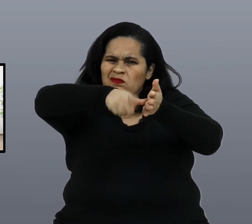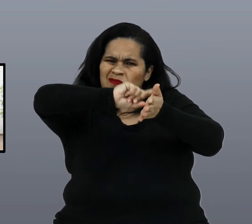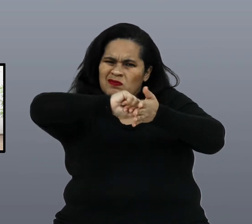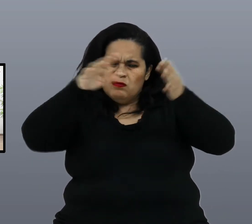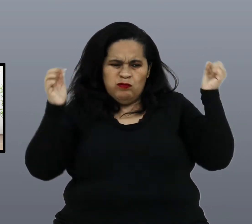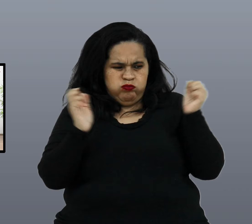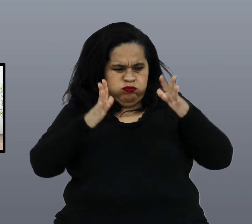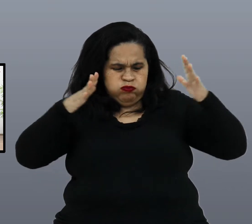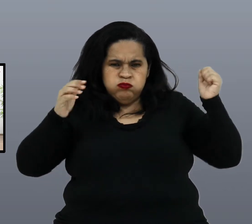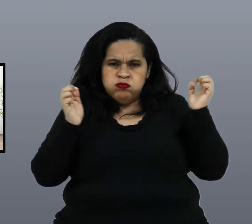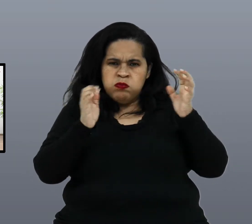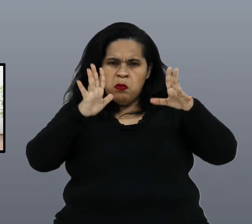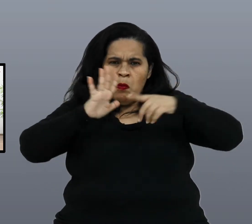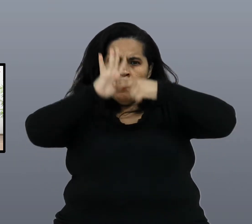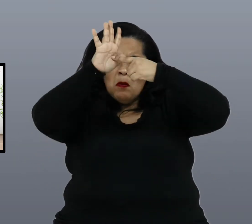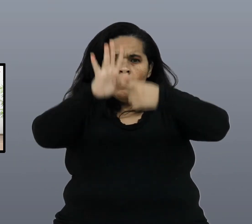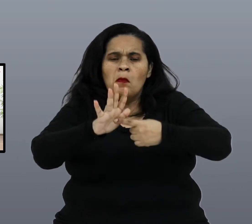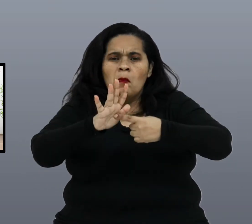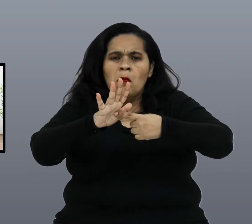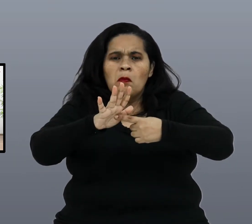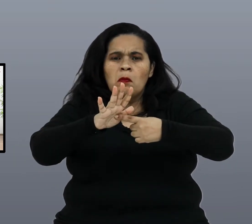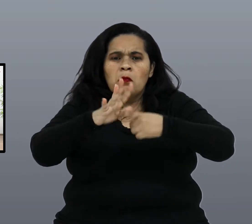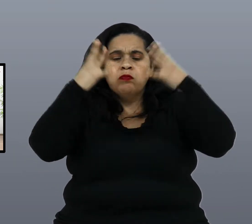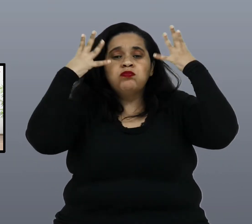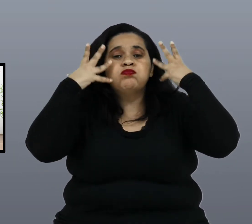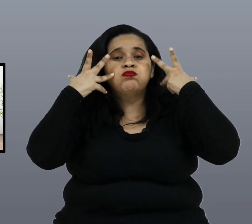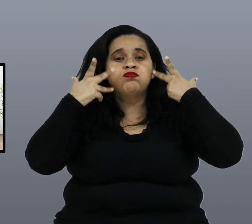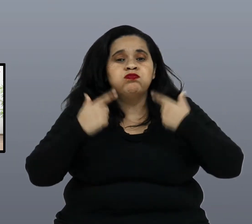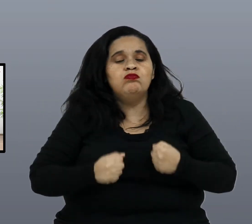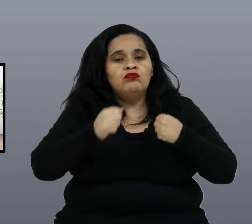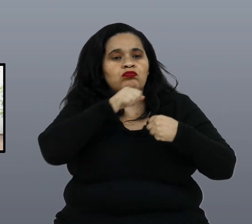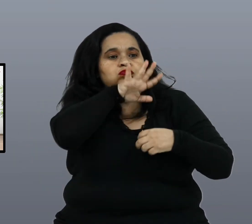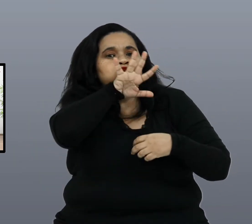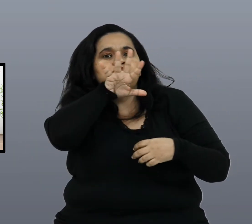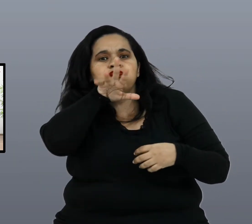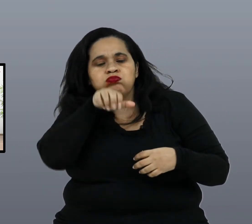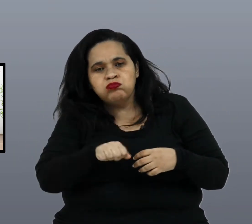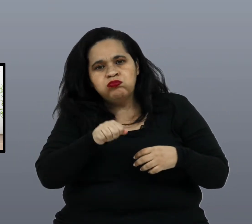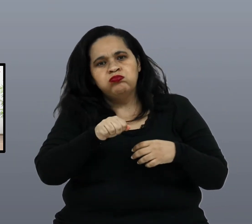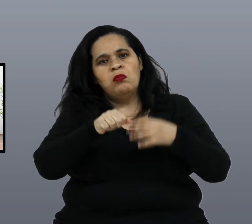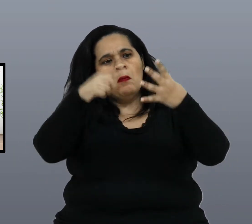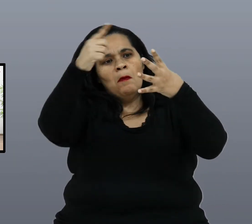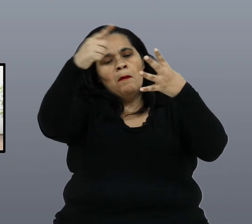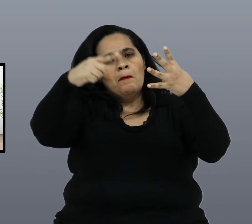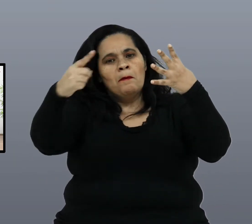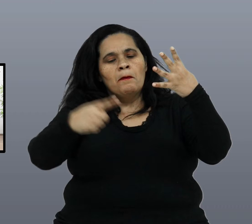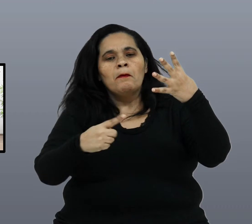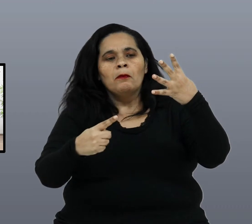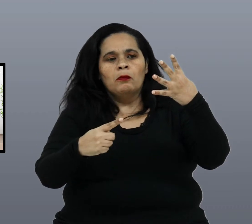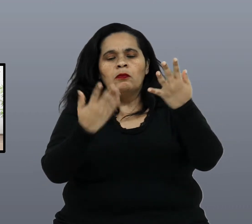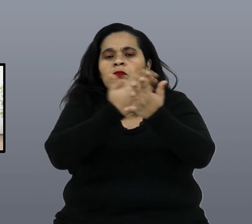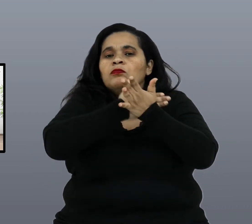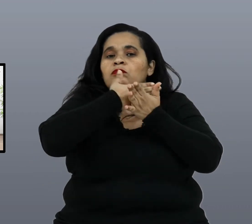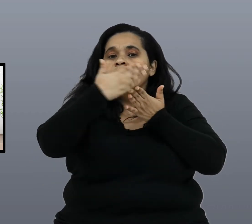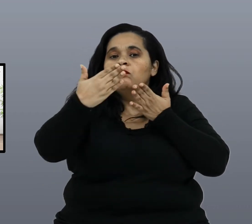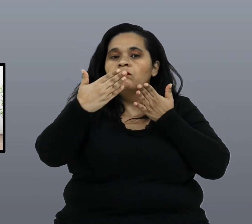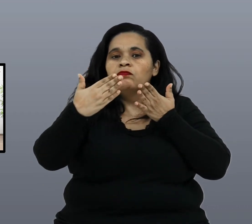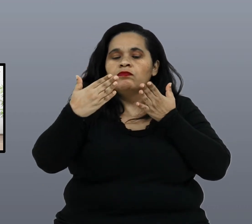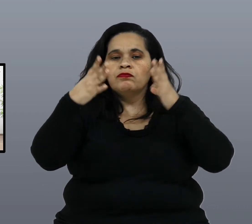asas que faziam o leopardo voar, mas depois esses 4 generais se tornam as cabeças quando